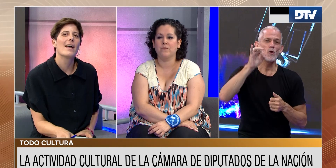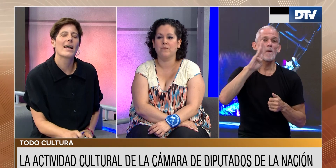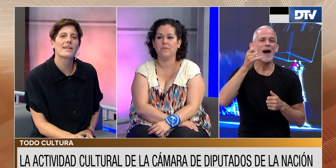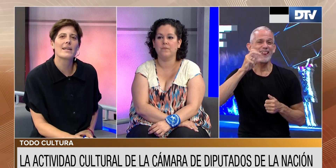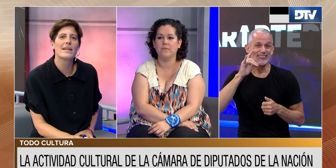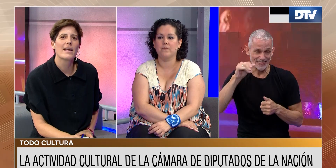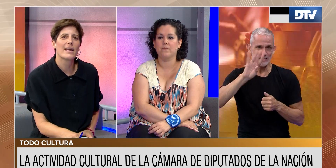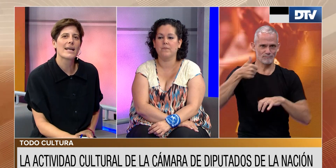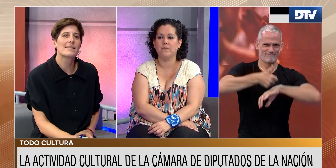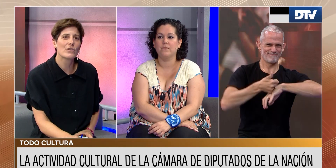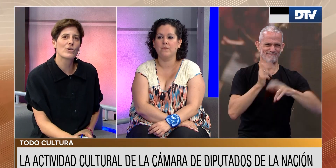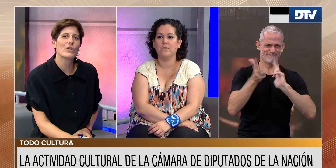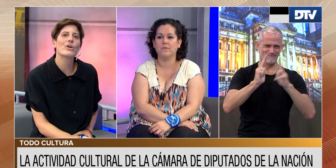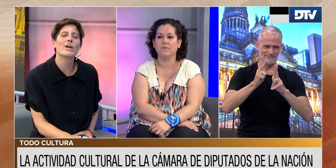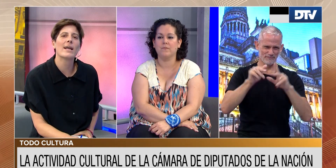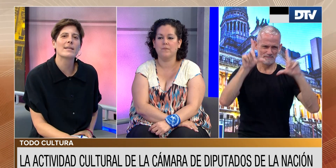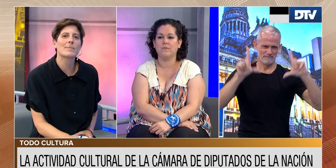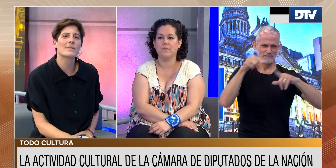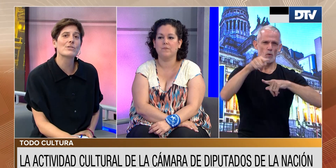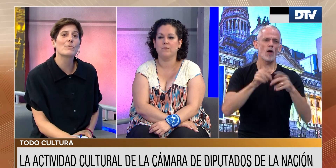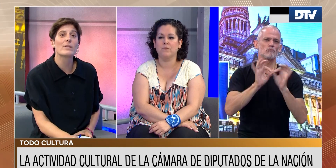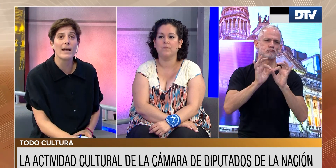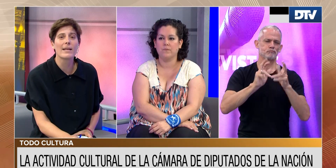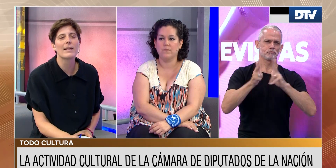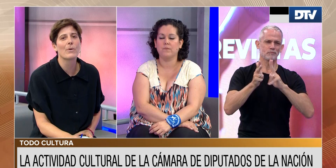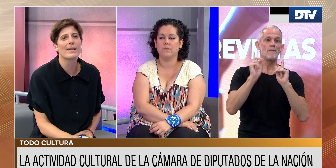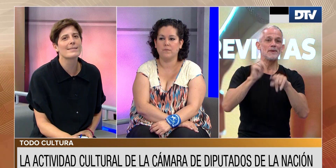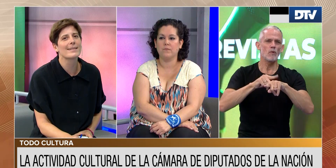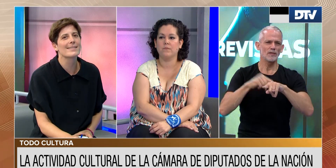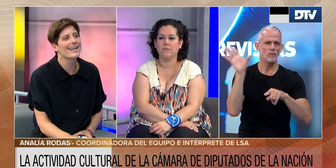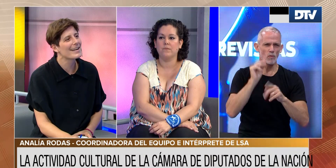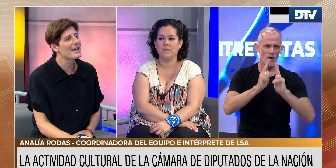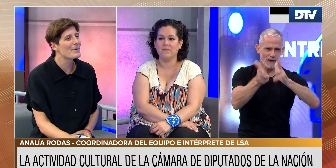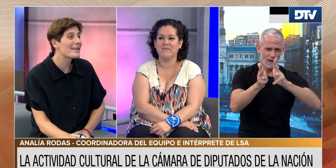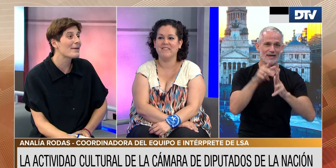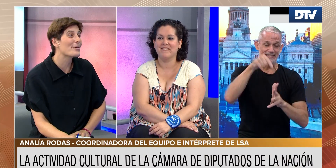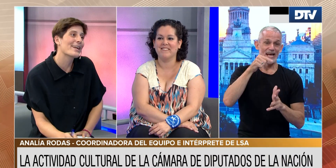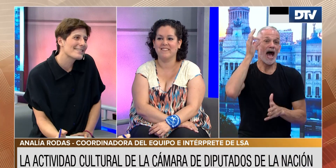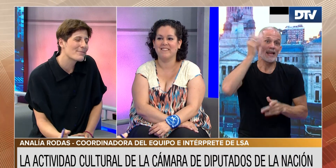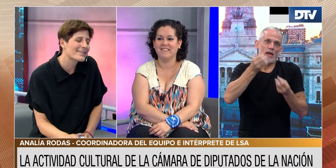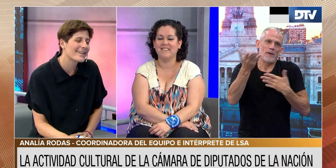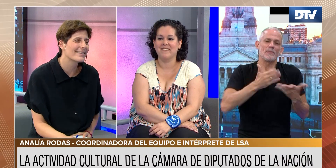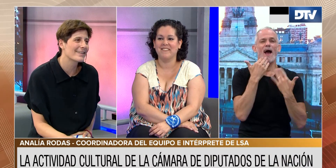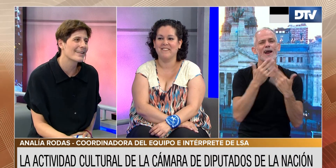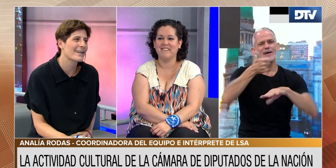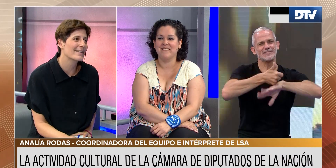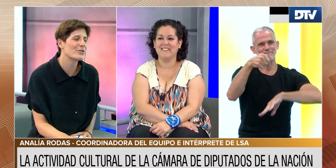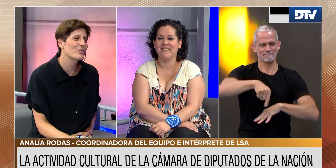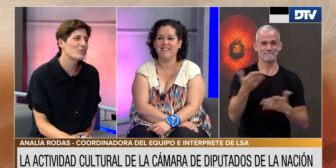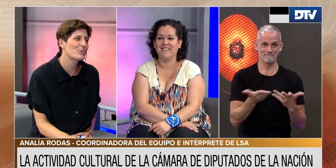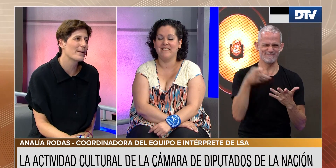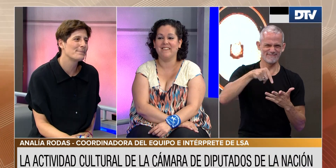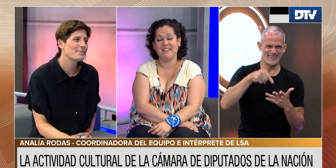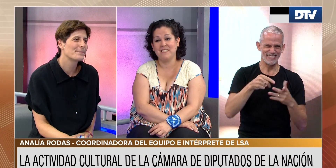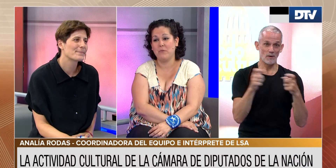está aquí haciendo la interpretación simultánea en lengua de señas. Analía, bienvenida. Bueno, y gracias por estar en este ratito